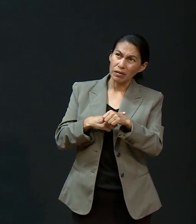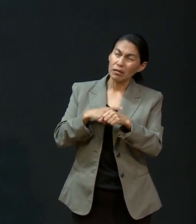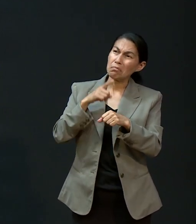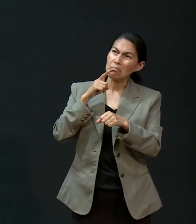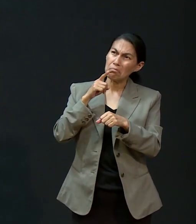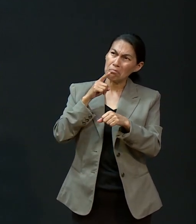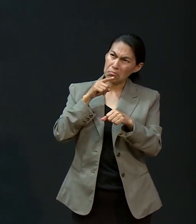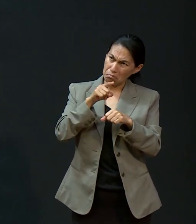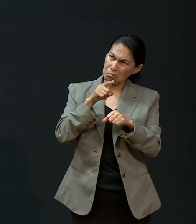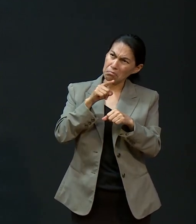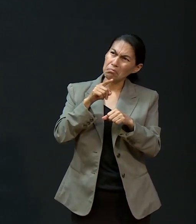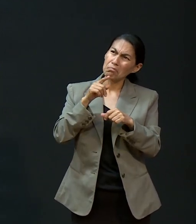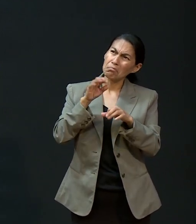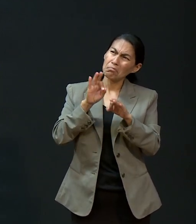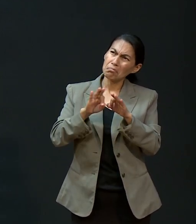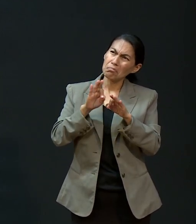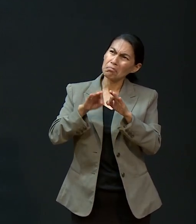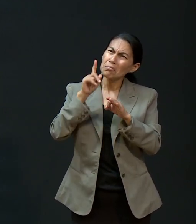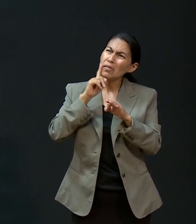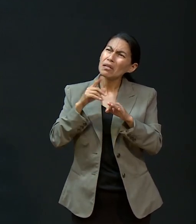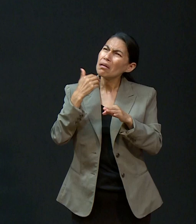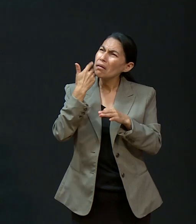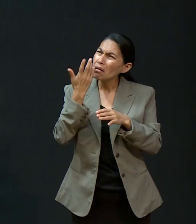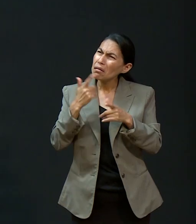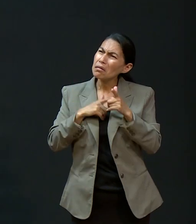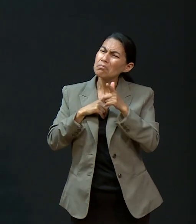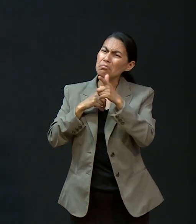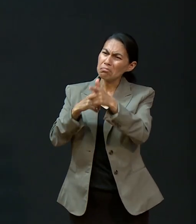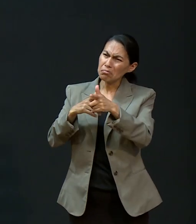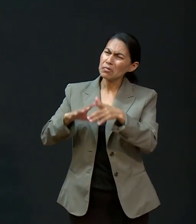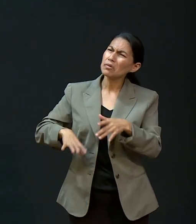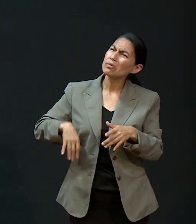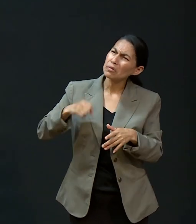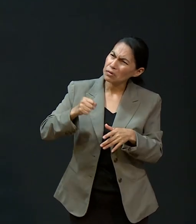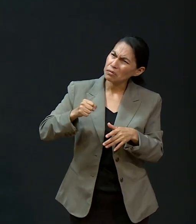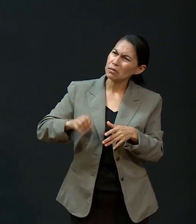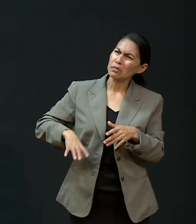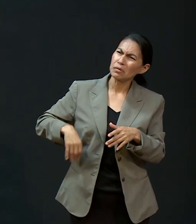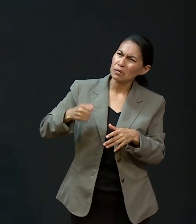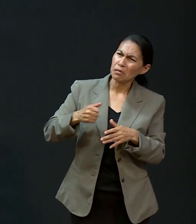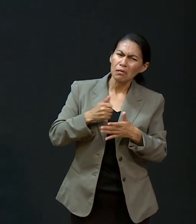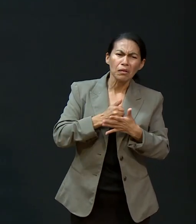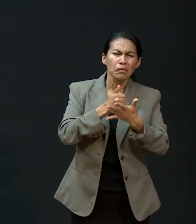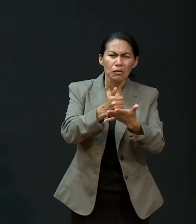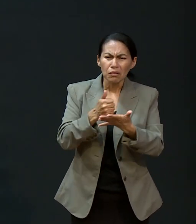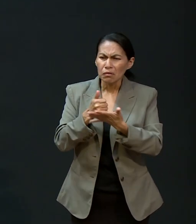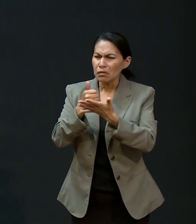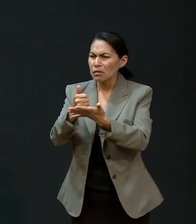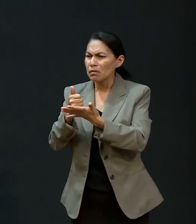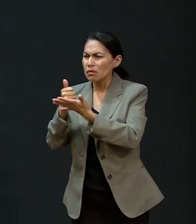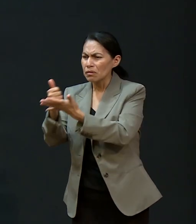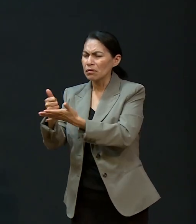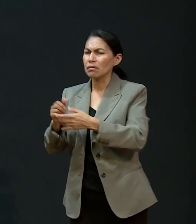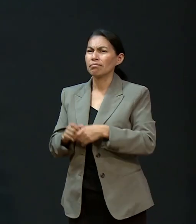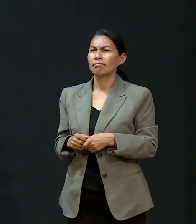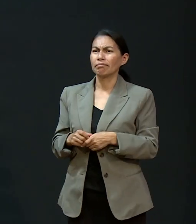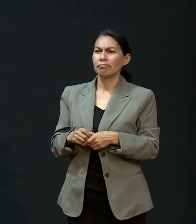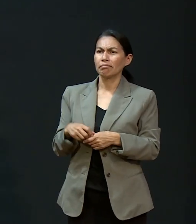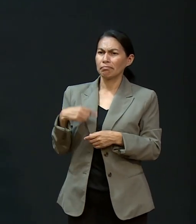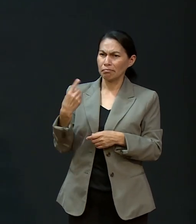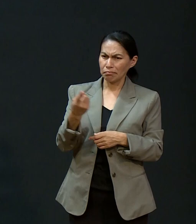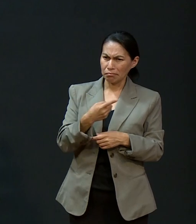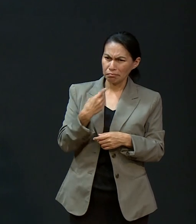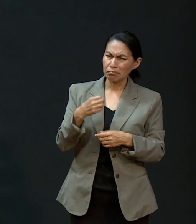enfermedad, tenía las ganas, tenía el motor para seguir adelante, ayudaba a mil y un personas. Entonces,